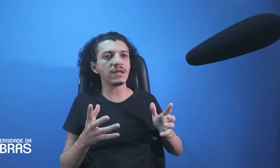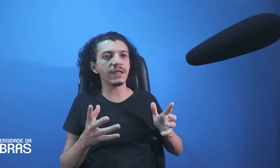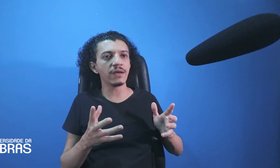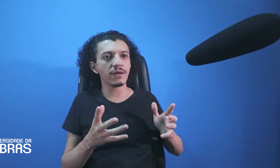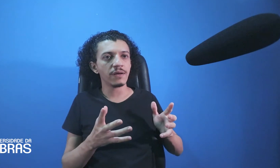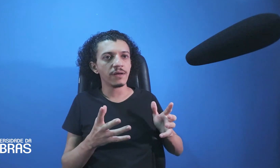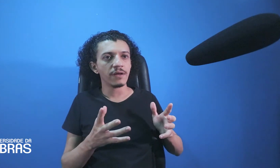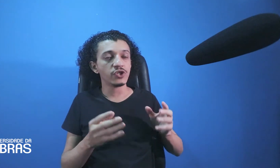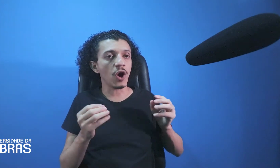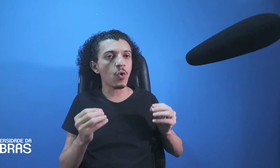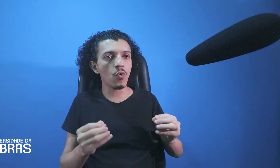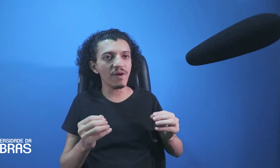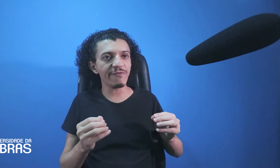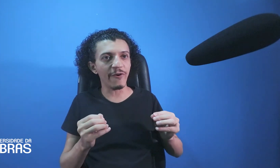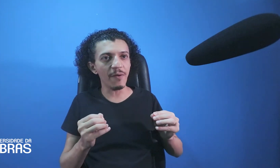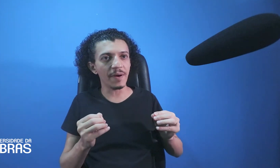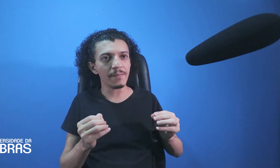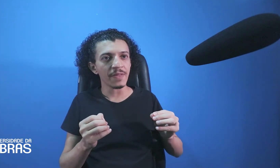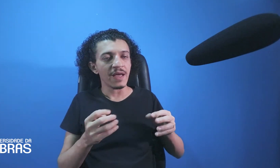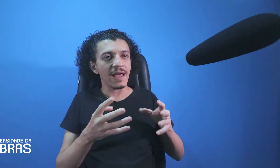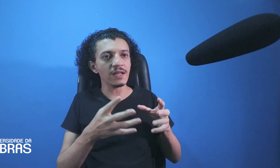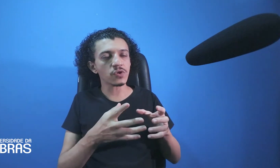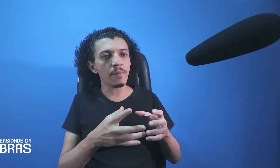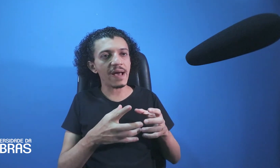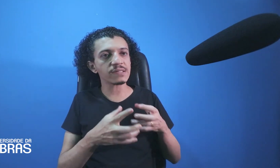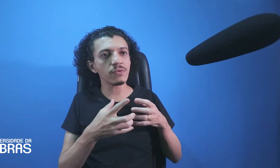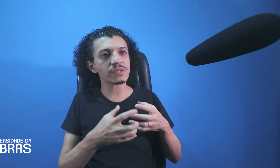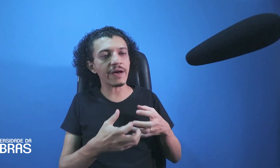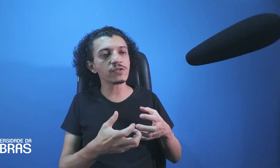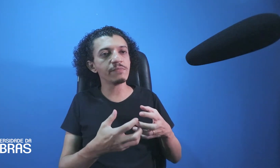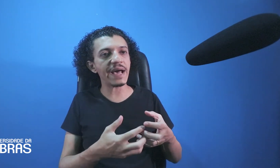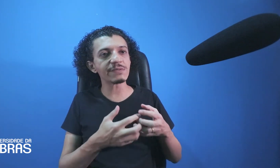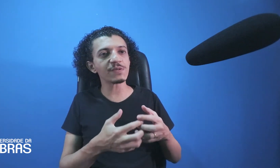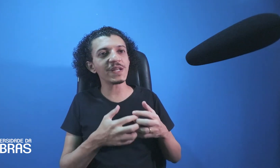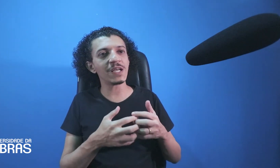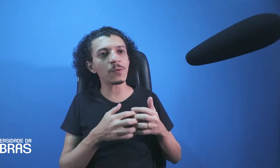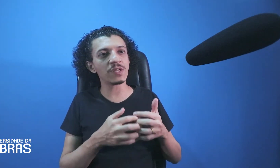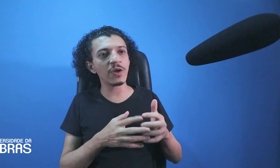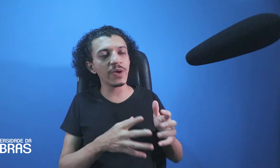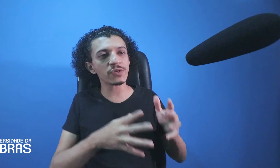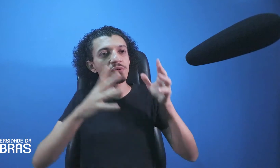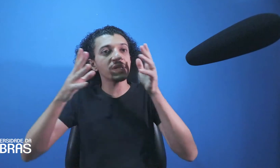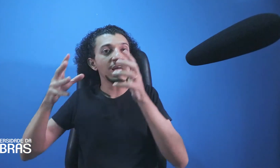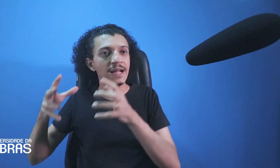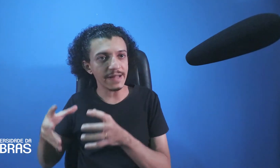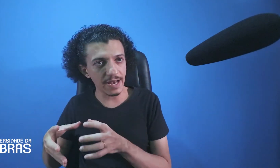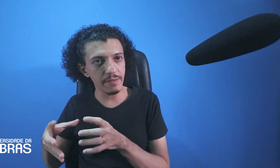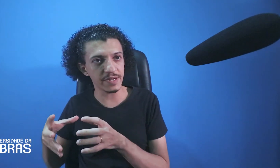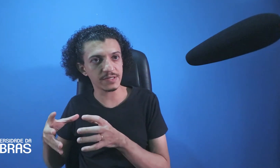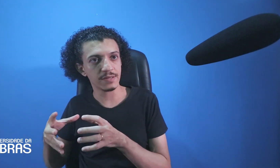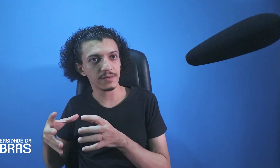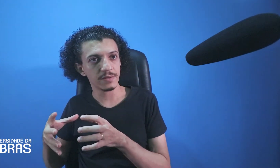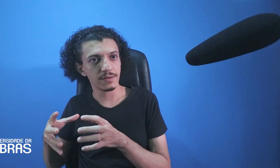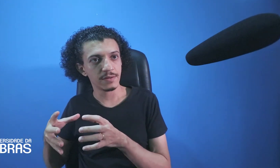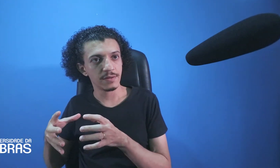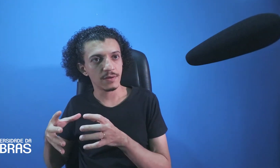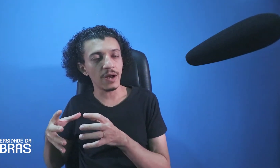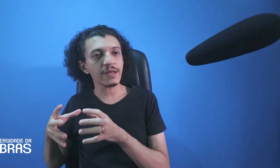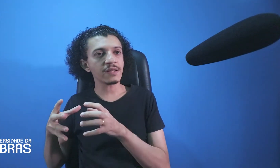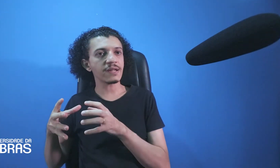ali. De alguma forma, eles começam a usar os mesmos princípios linguísticos da Libras. Olha que